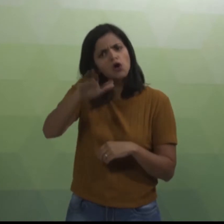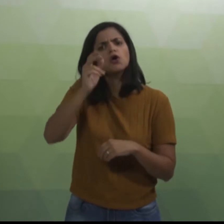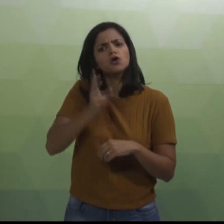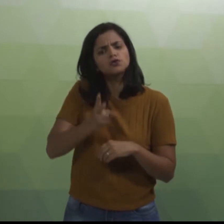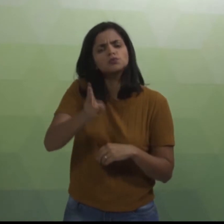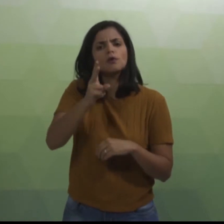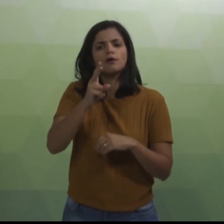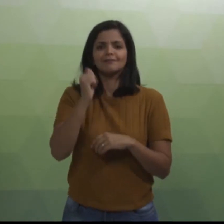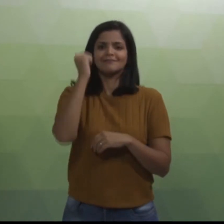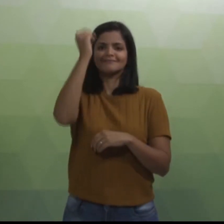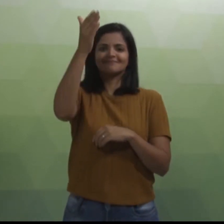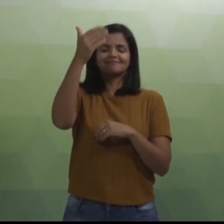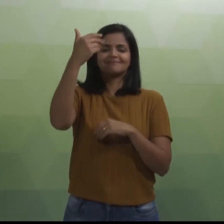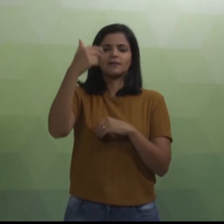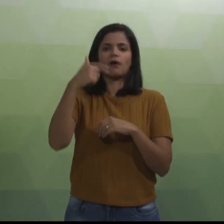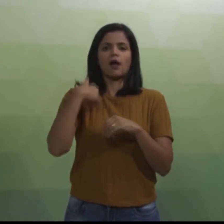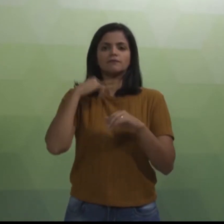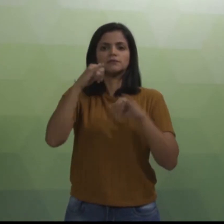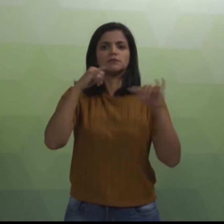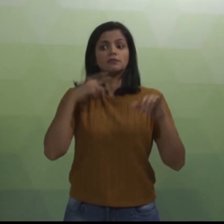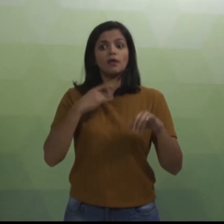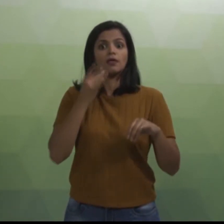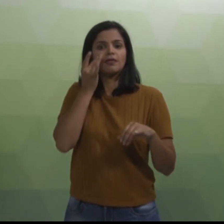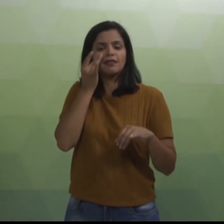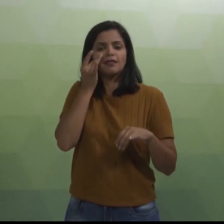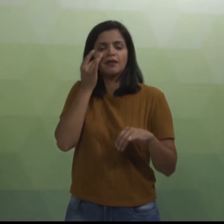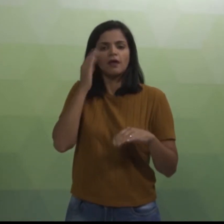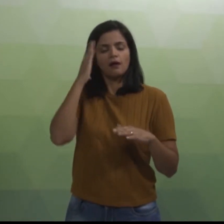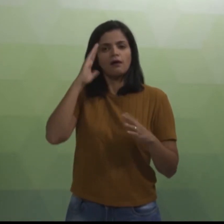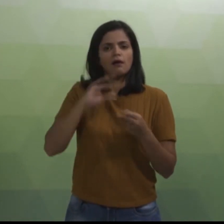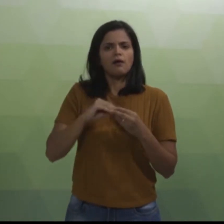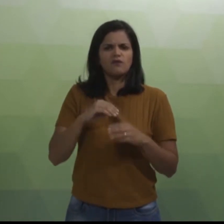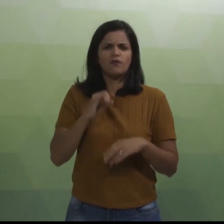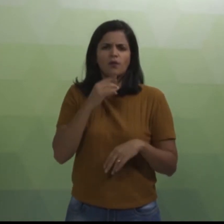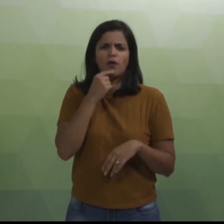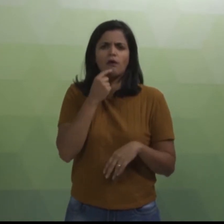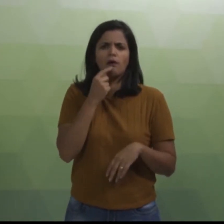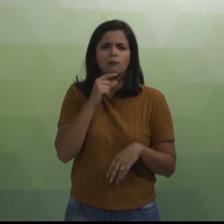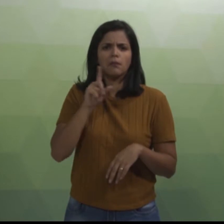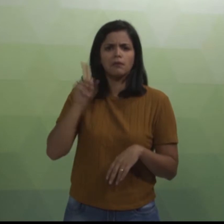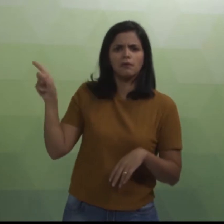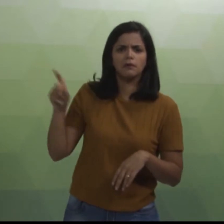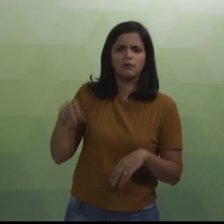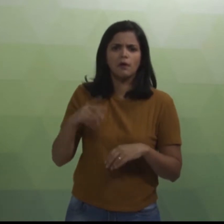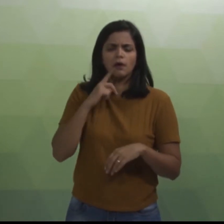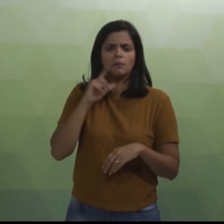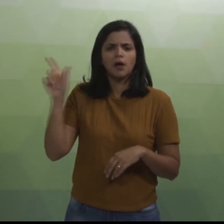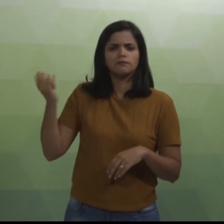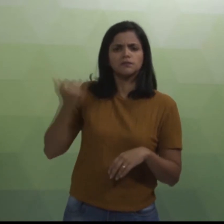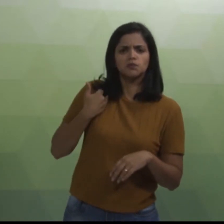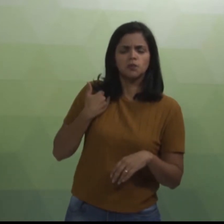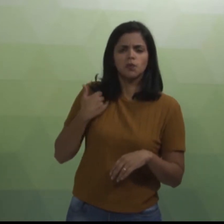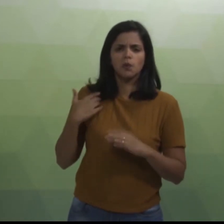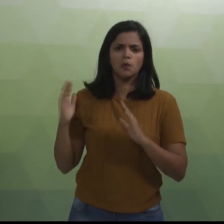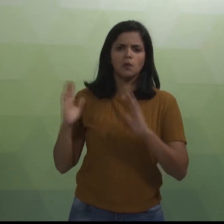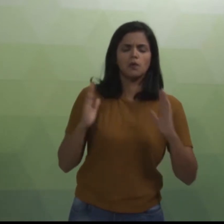Cada um está em um espaço. O responsável pela gravação, ele está ali para me passar informações,